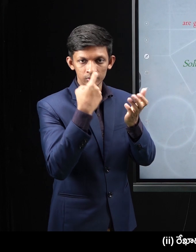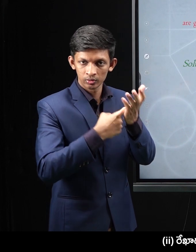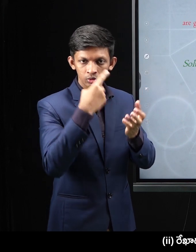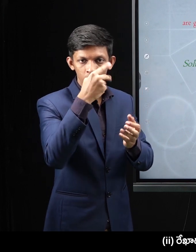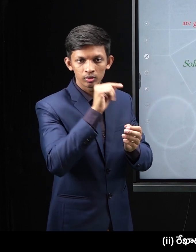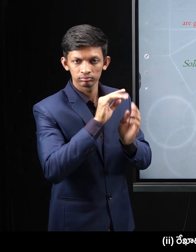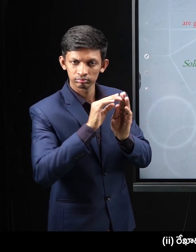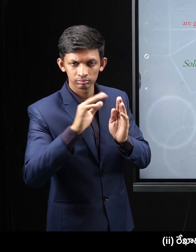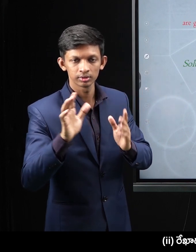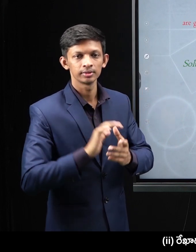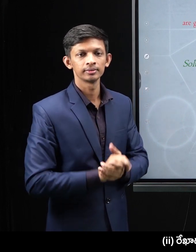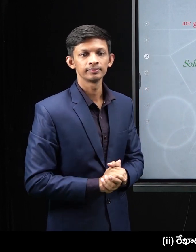ar స్క్వేర్ అండ్ సో ఆన్.